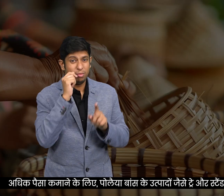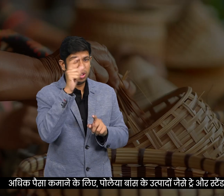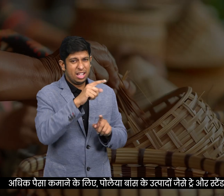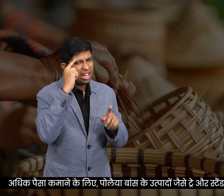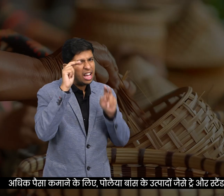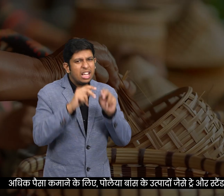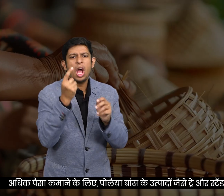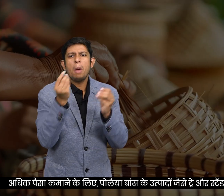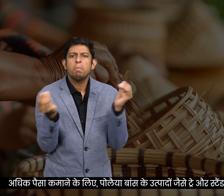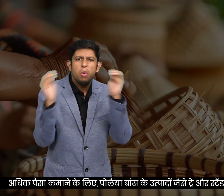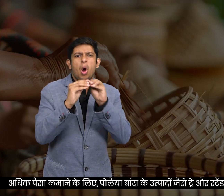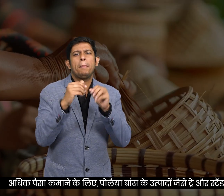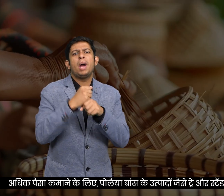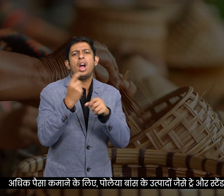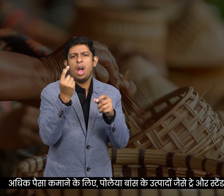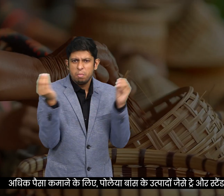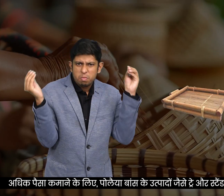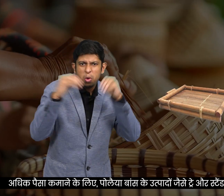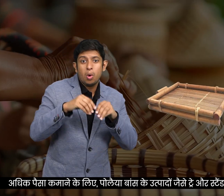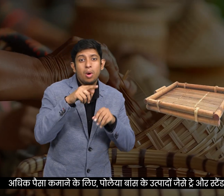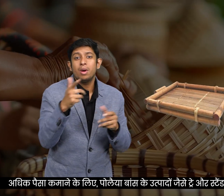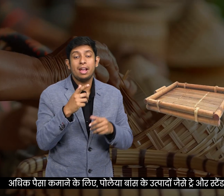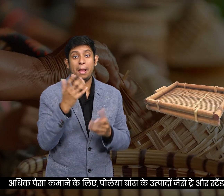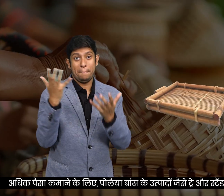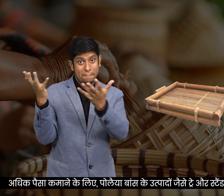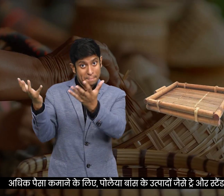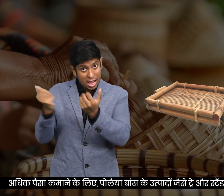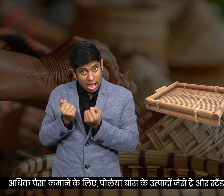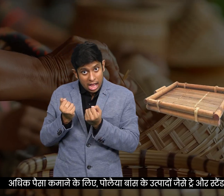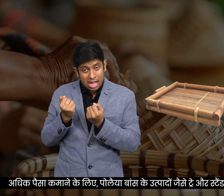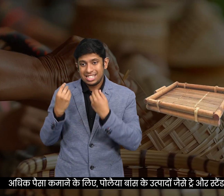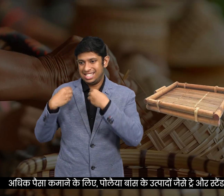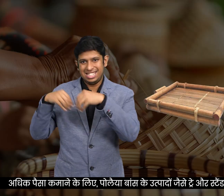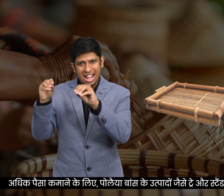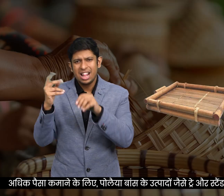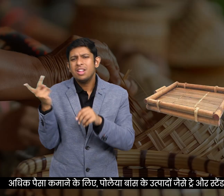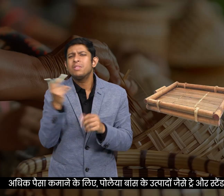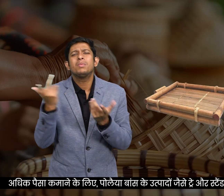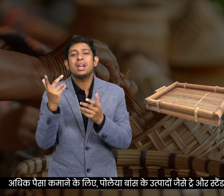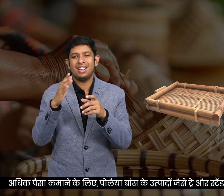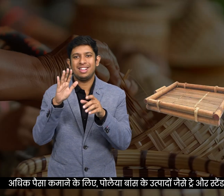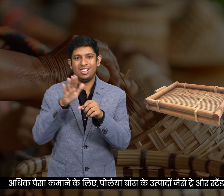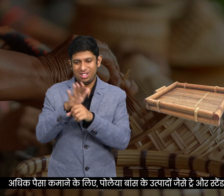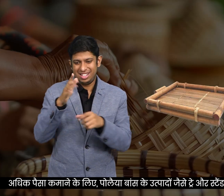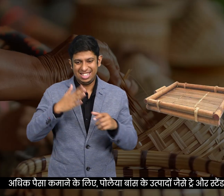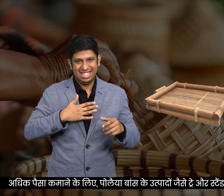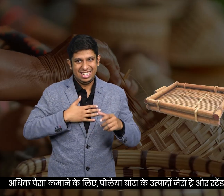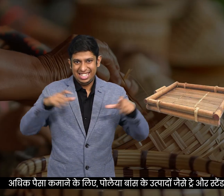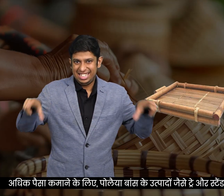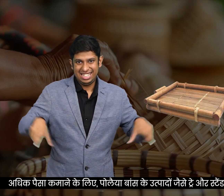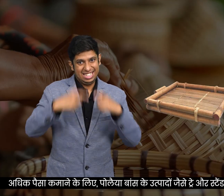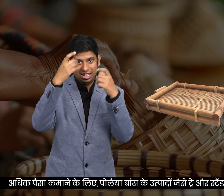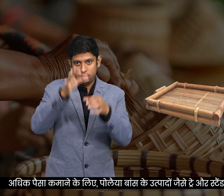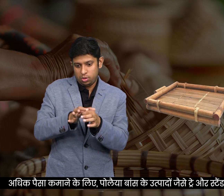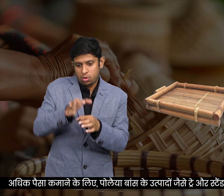लिए पुलैया बांस के उत्पादों जैसे ट्रे और स्टैंड भी खरीदते और बेचते